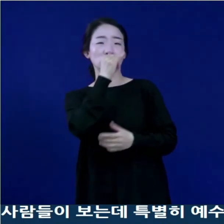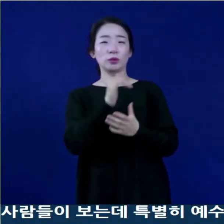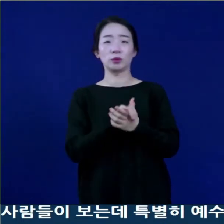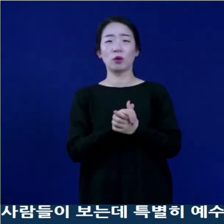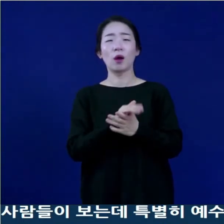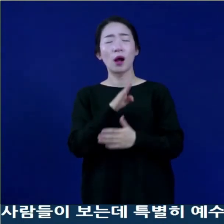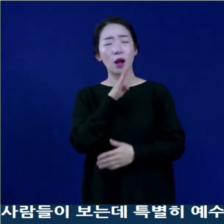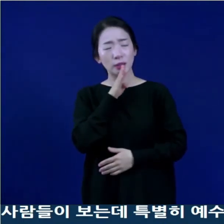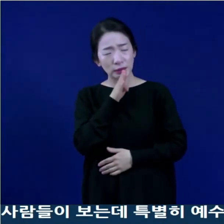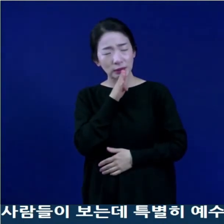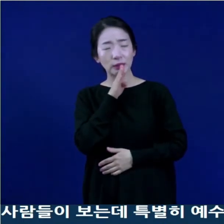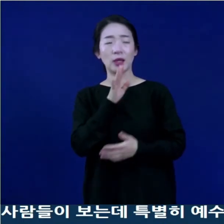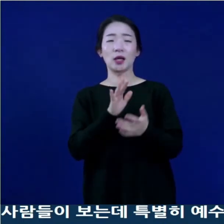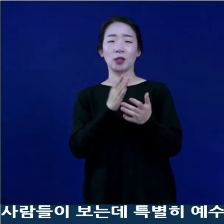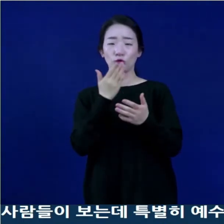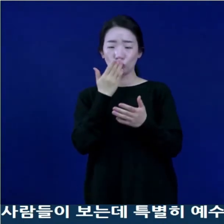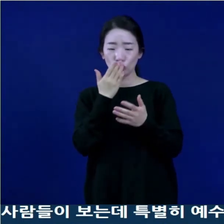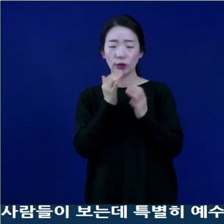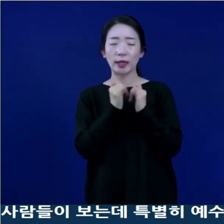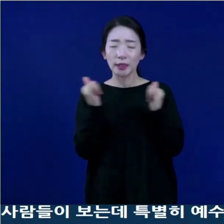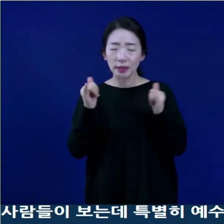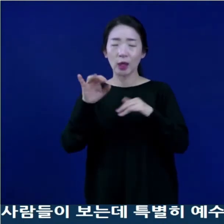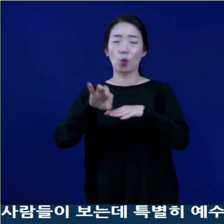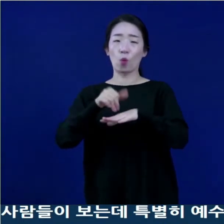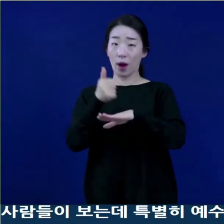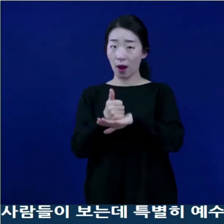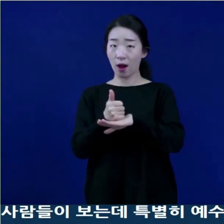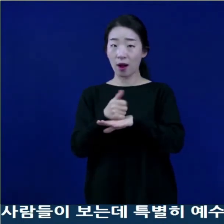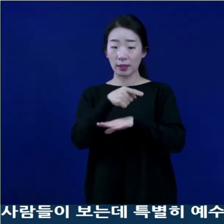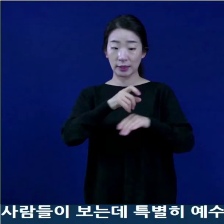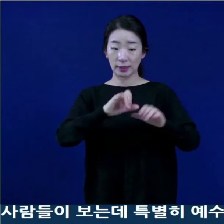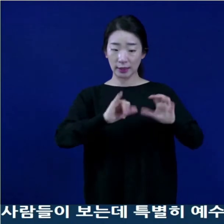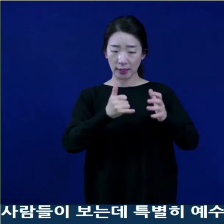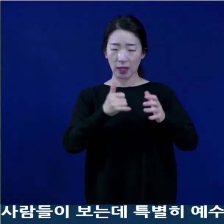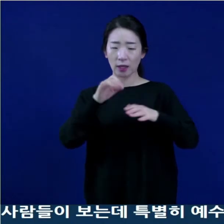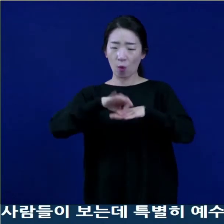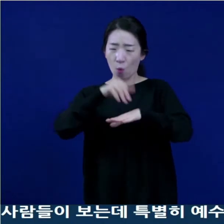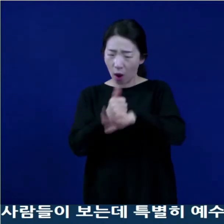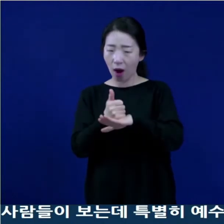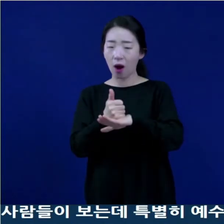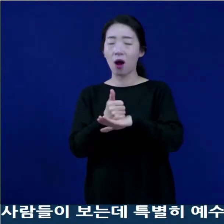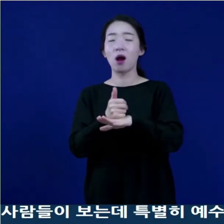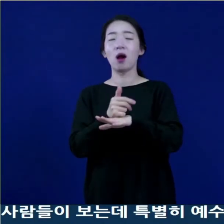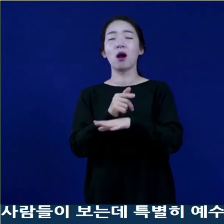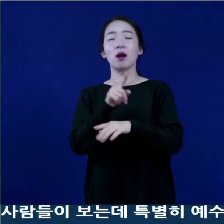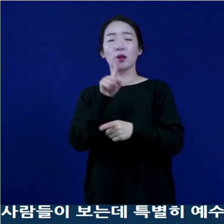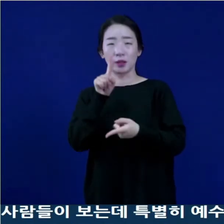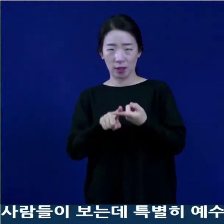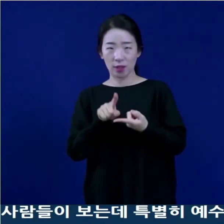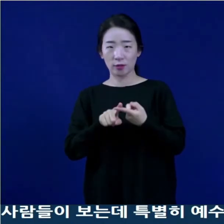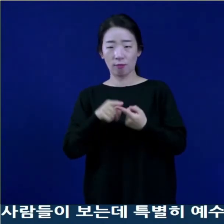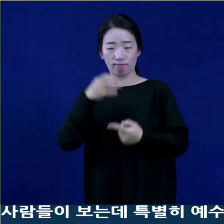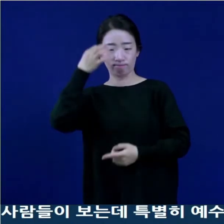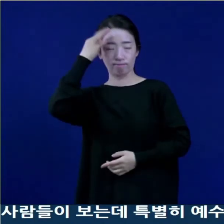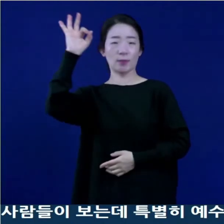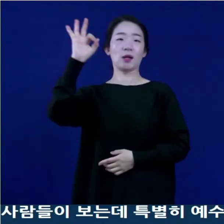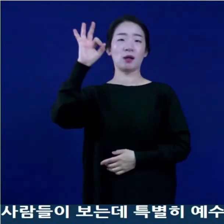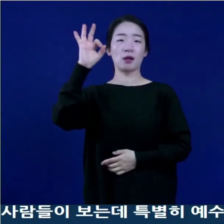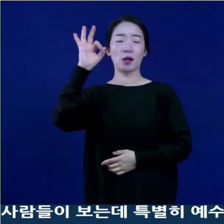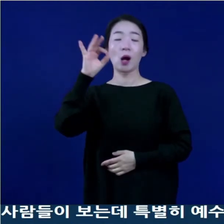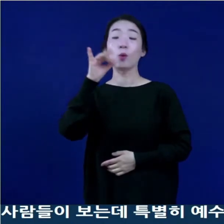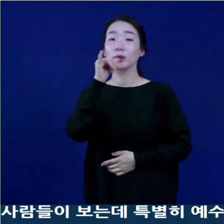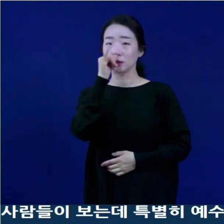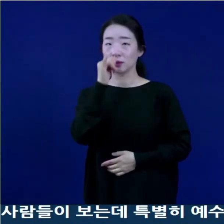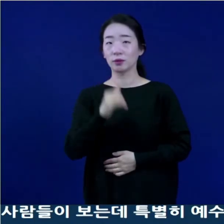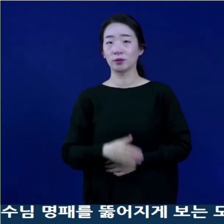왕, 진짜 이 세상의 왕이라는 사실을 인식할 수 있었다고 보입니다.